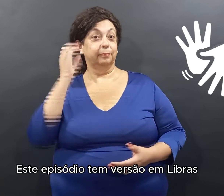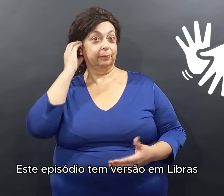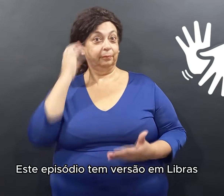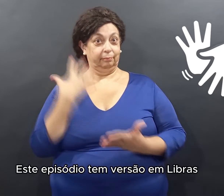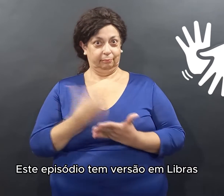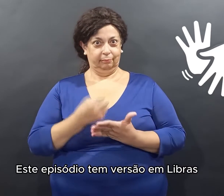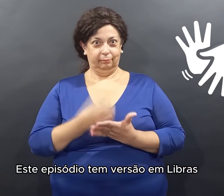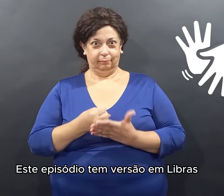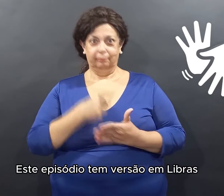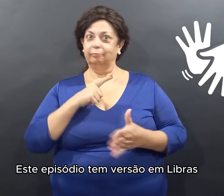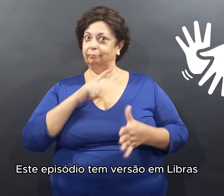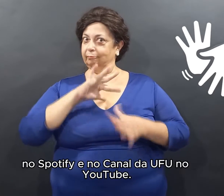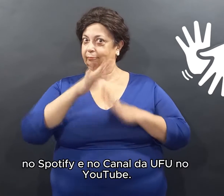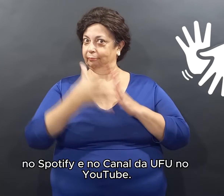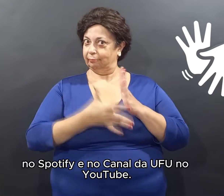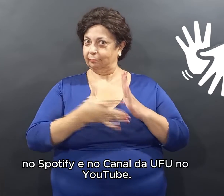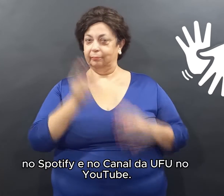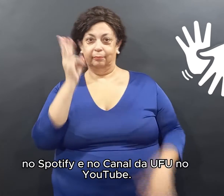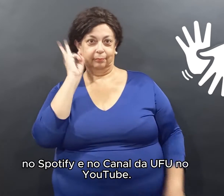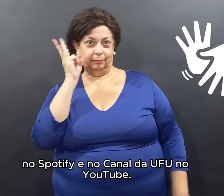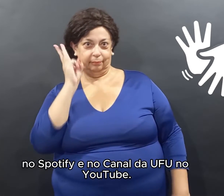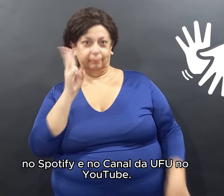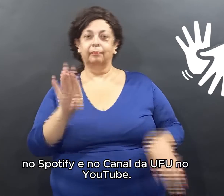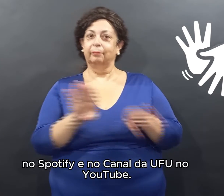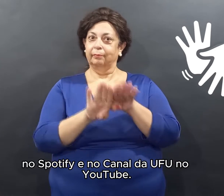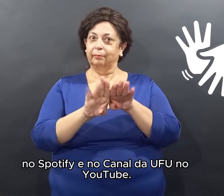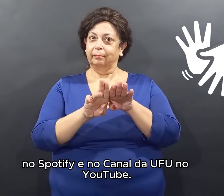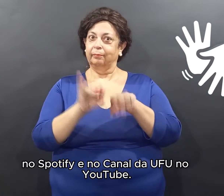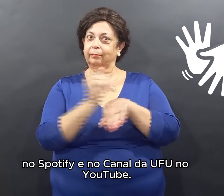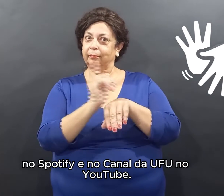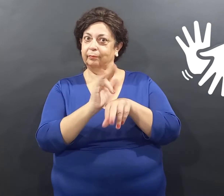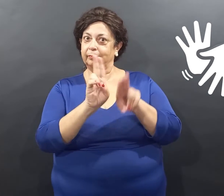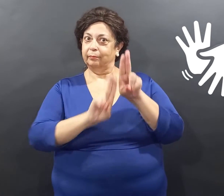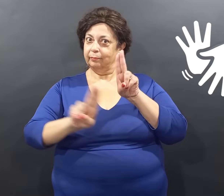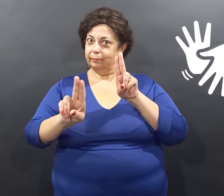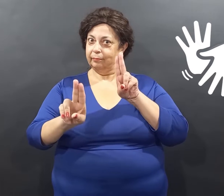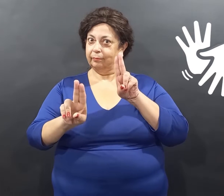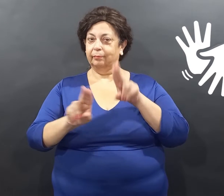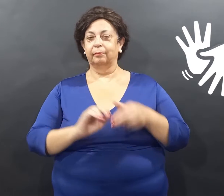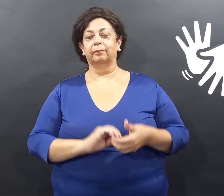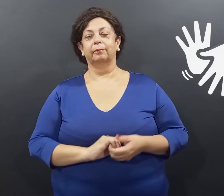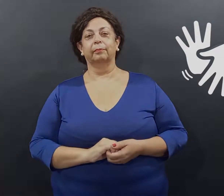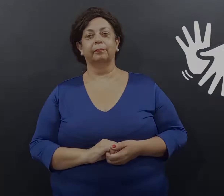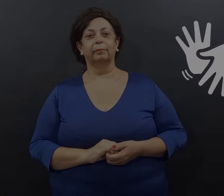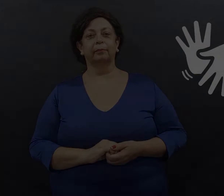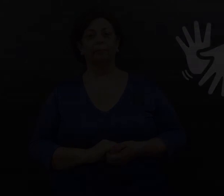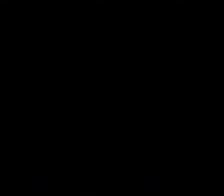Este episódio tem versão em Libras no Spotify e no canal da UFO no YouTube.